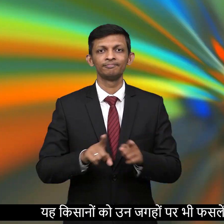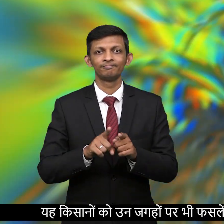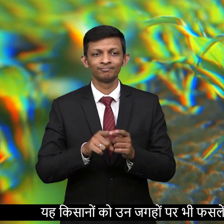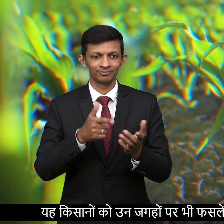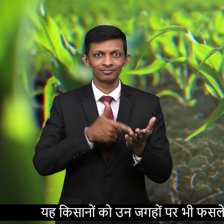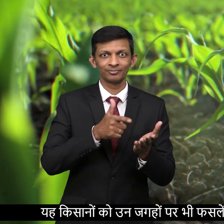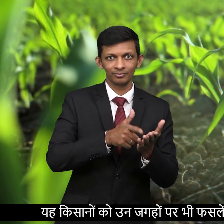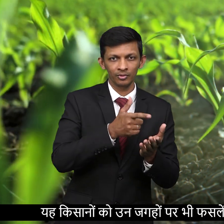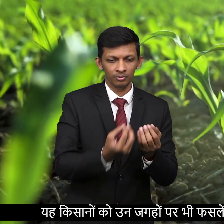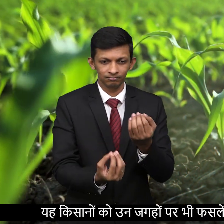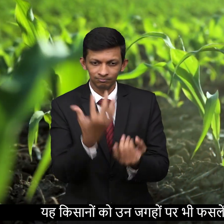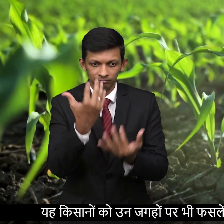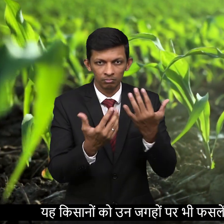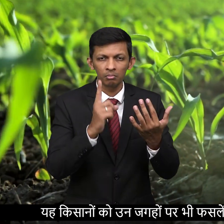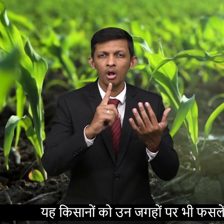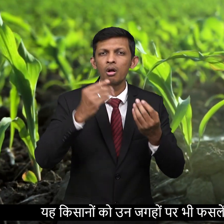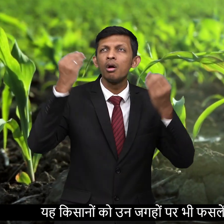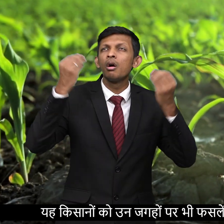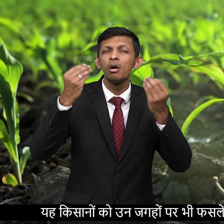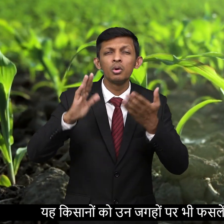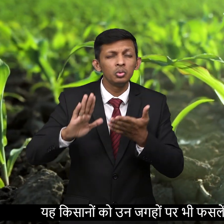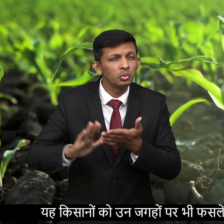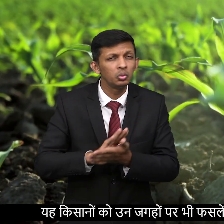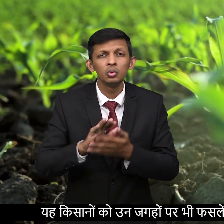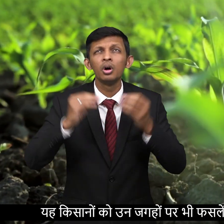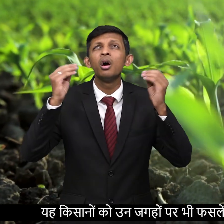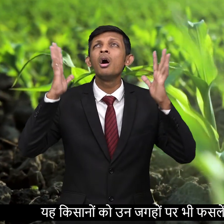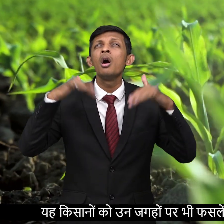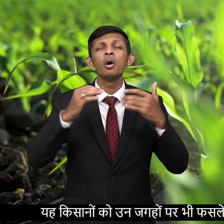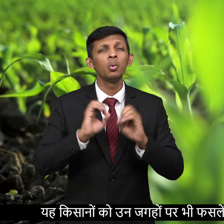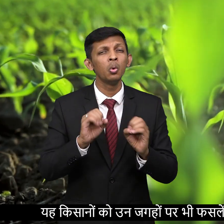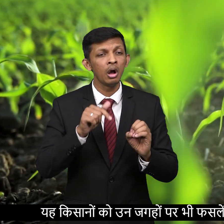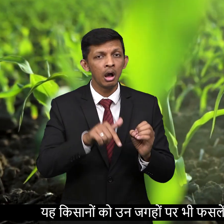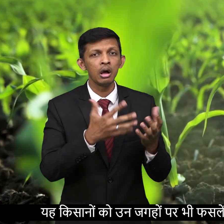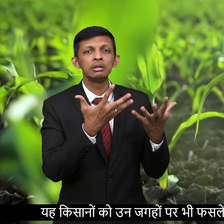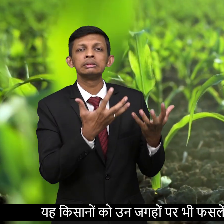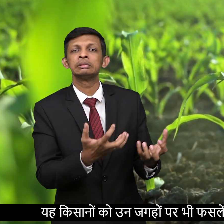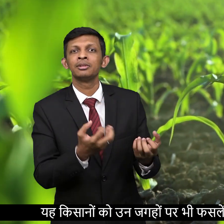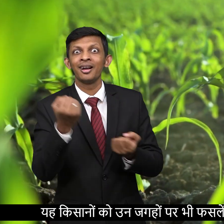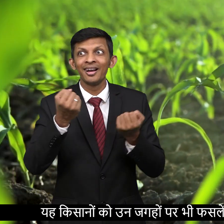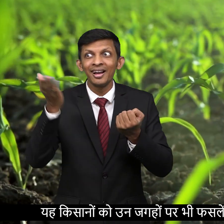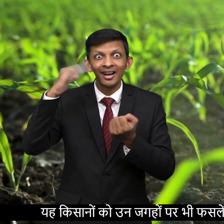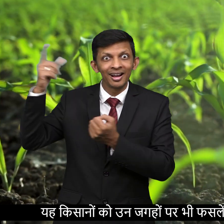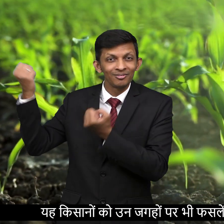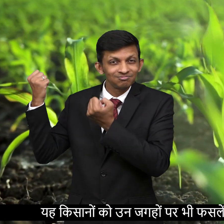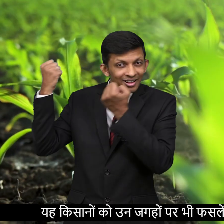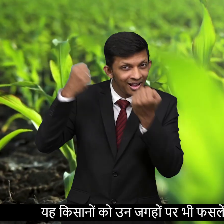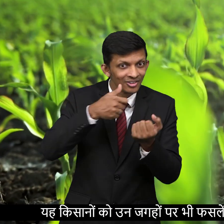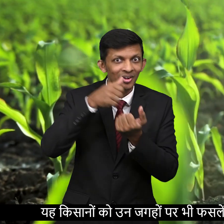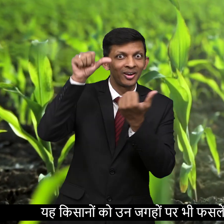यह किसानों को उन जगहों पर भी फसलें उगाने में मदद करता है जहां कम वर्षा होती है।